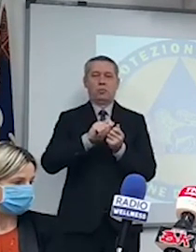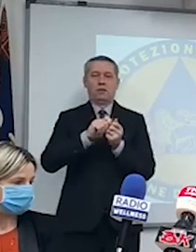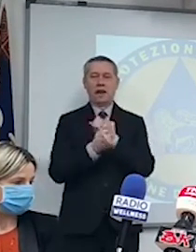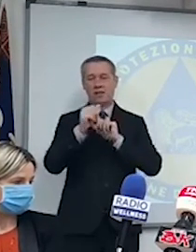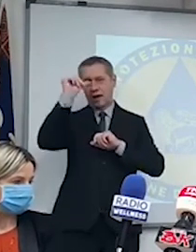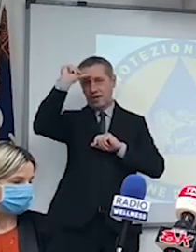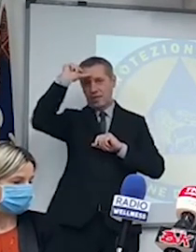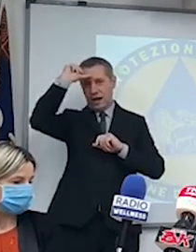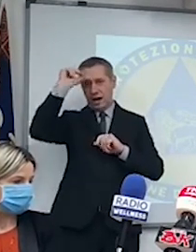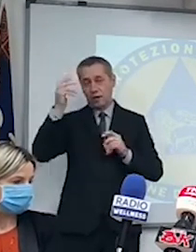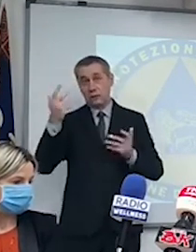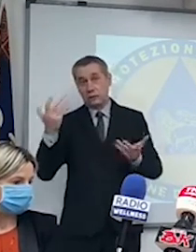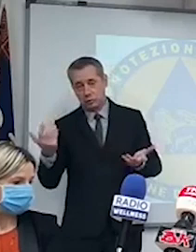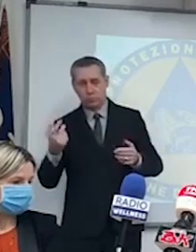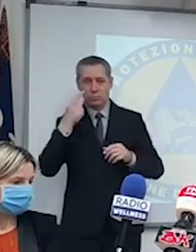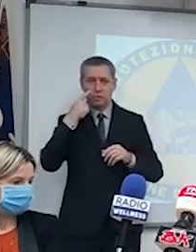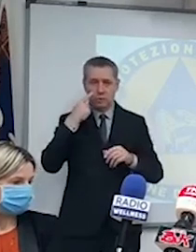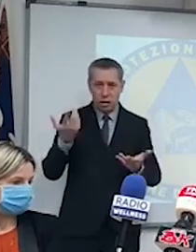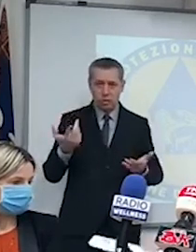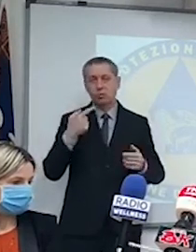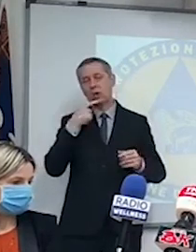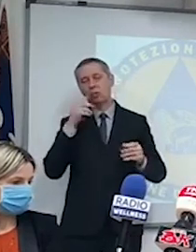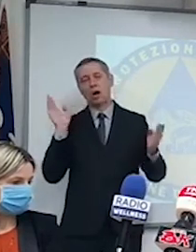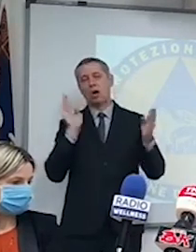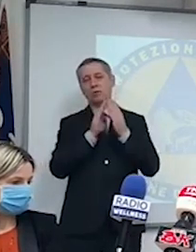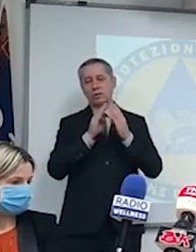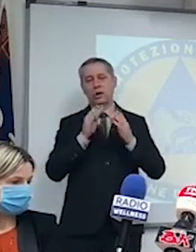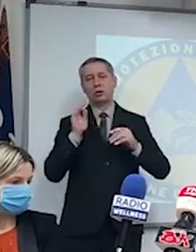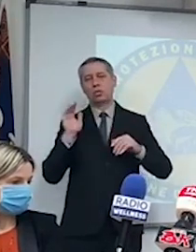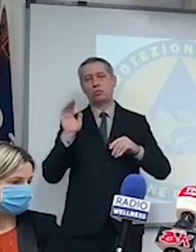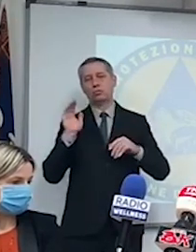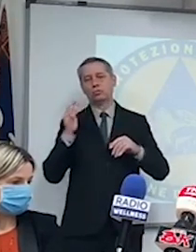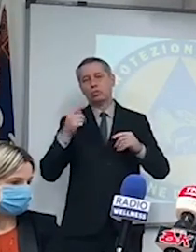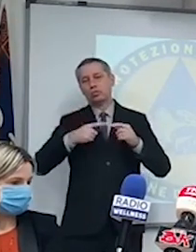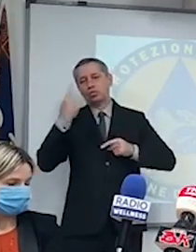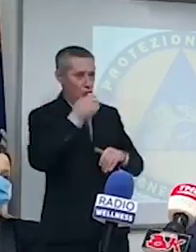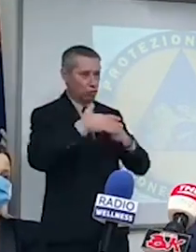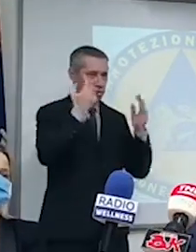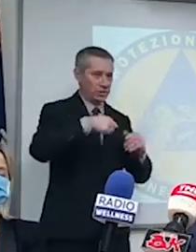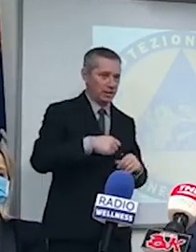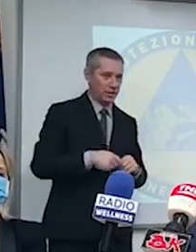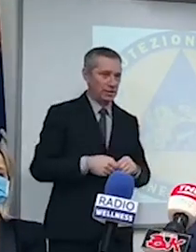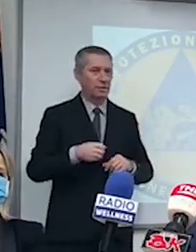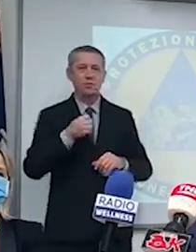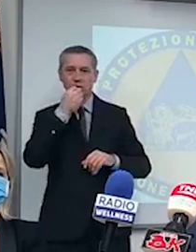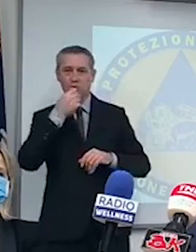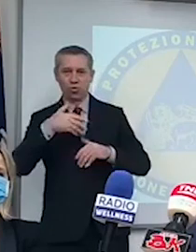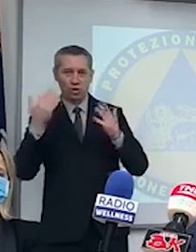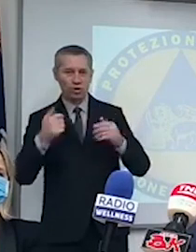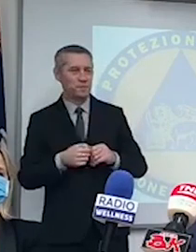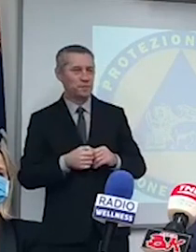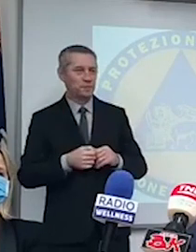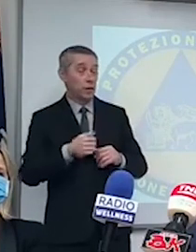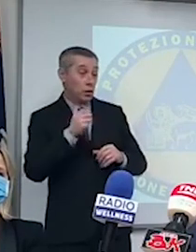affrontiamo giorno dopo giorno questa questi aspetti però insomma si va avanti e qualche qualche ragguaglio